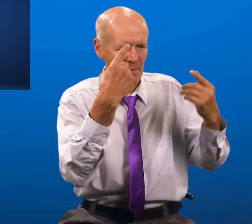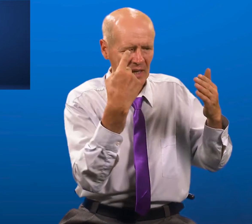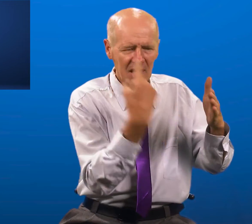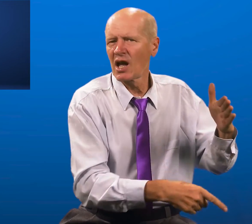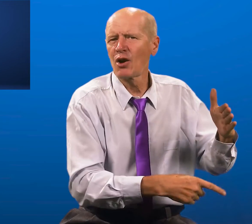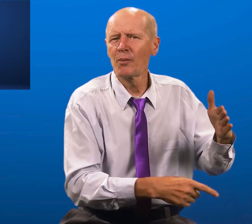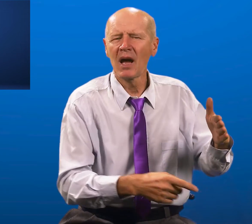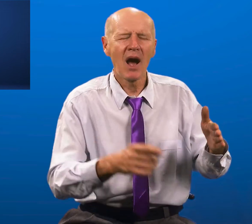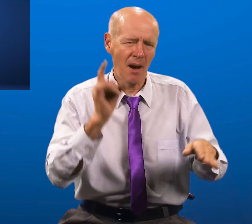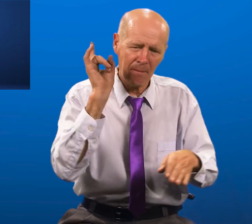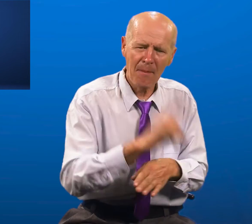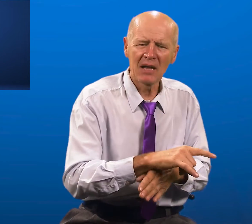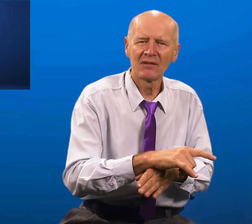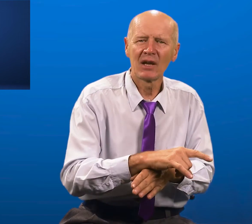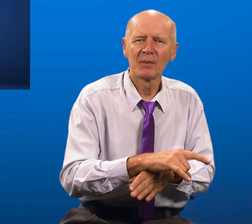обманываем, и